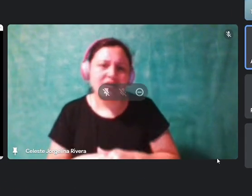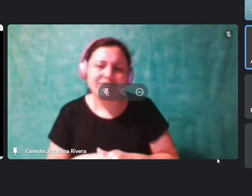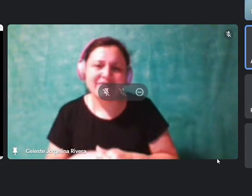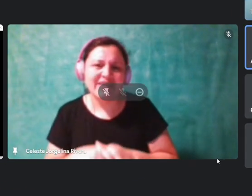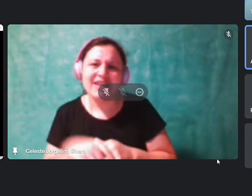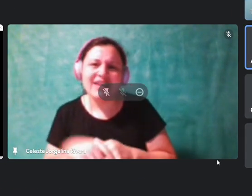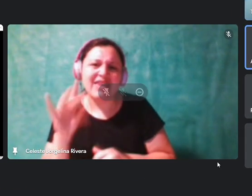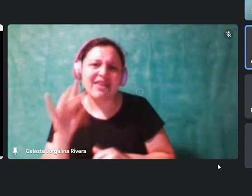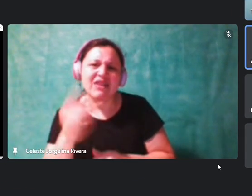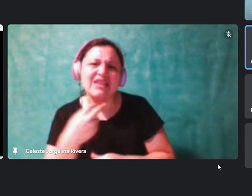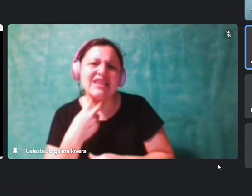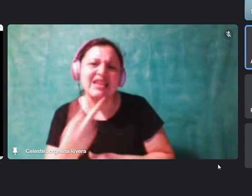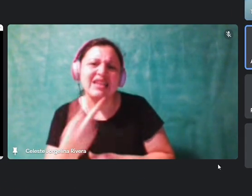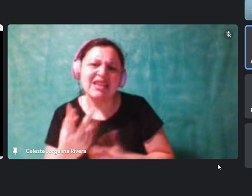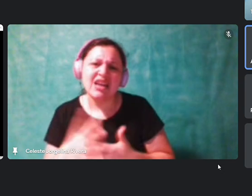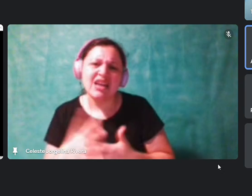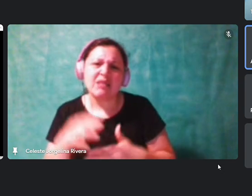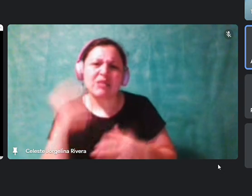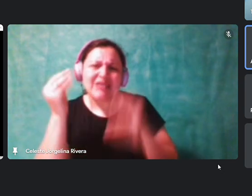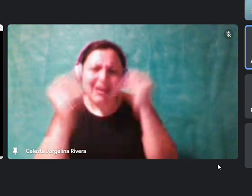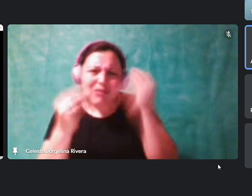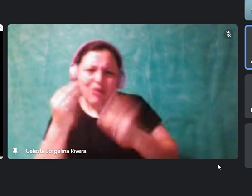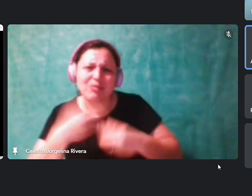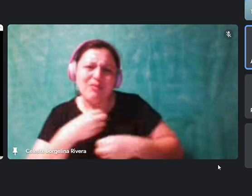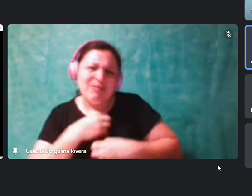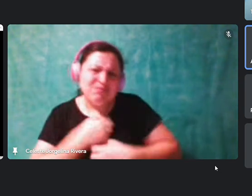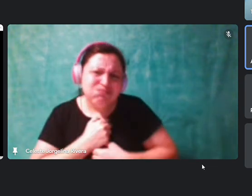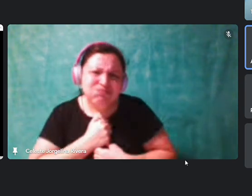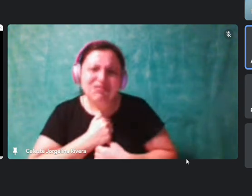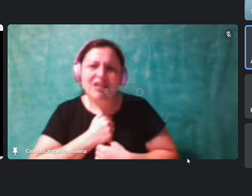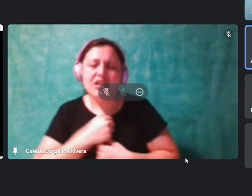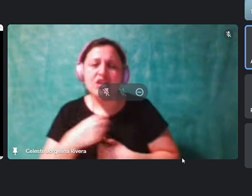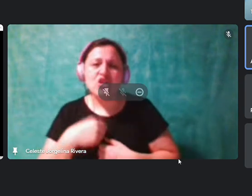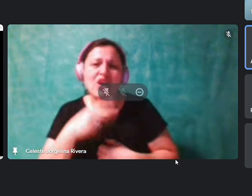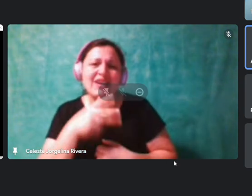bueno, relájate porque recién